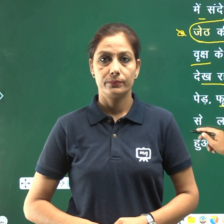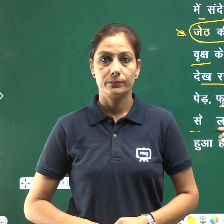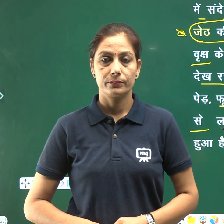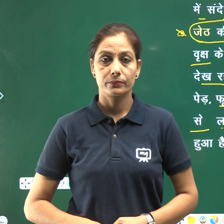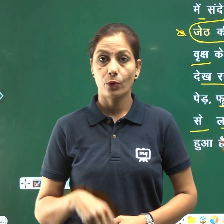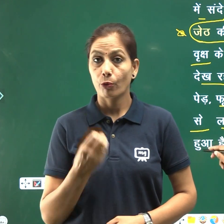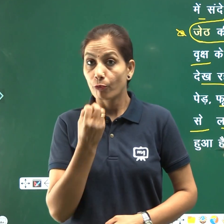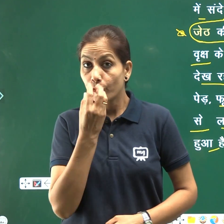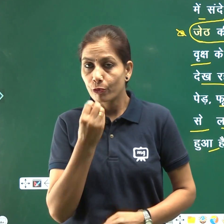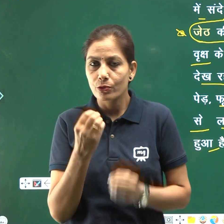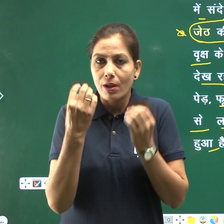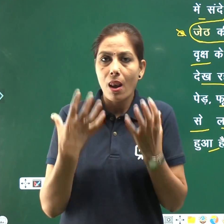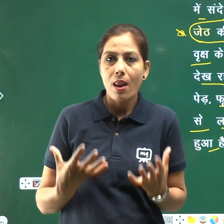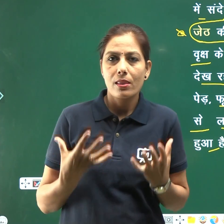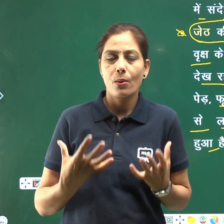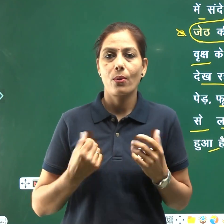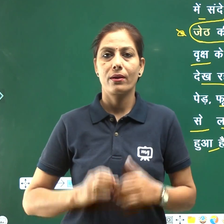फूलों से लदा हुआ है।